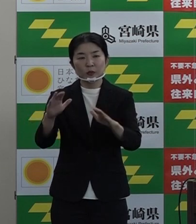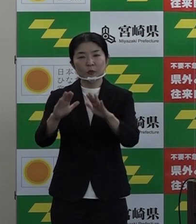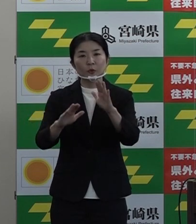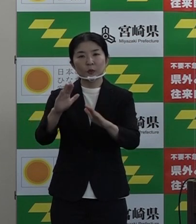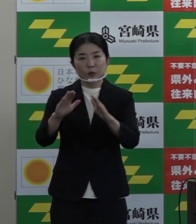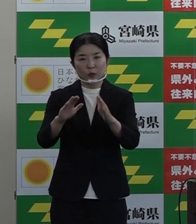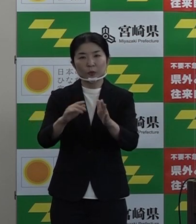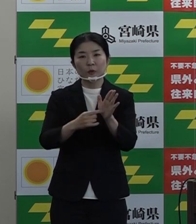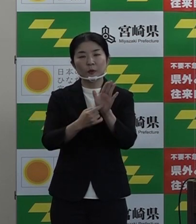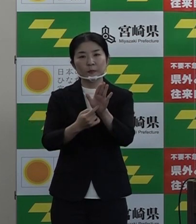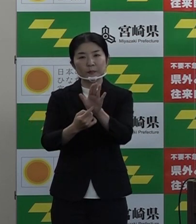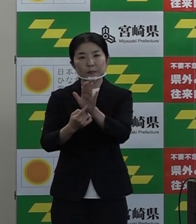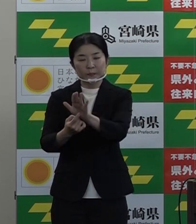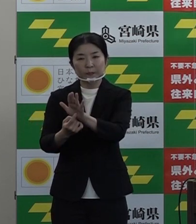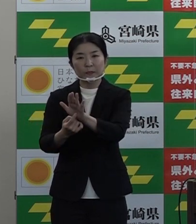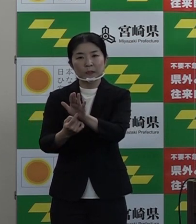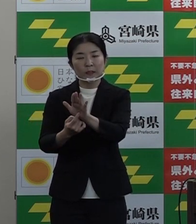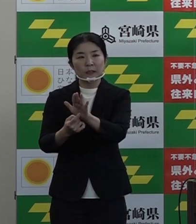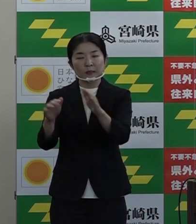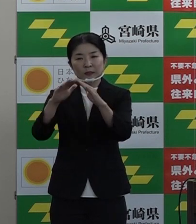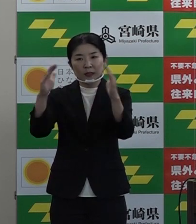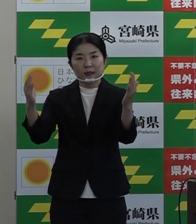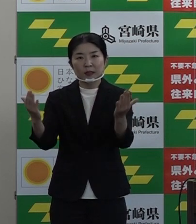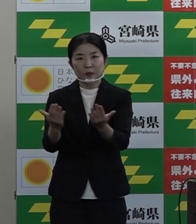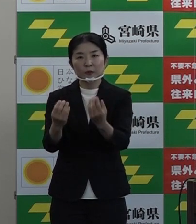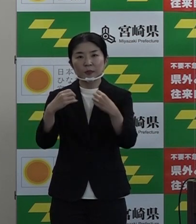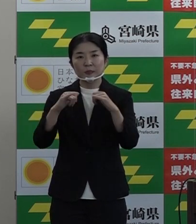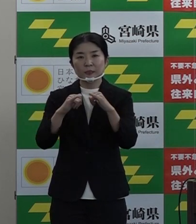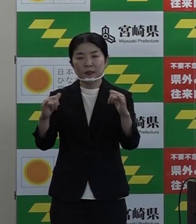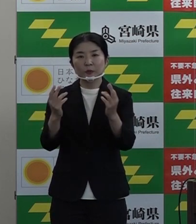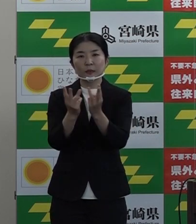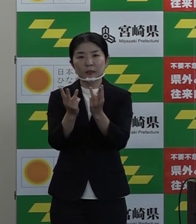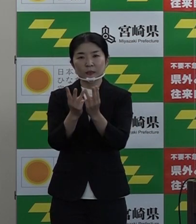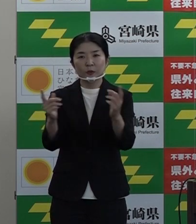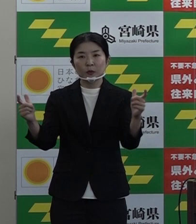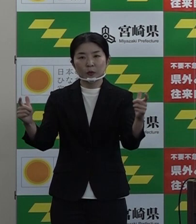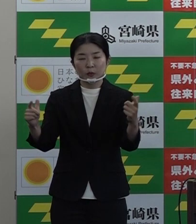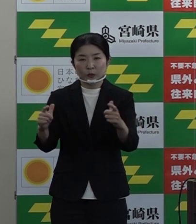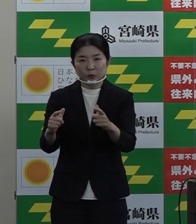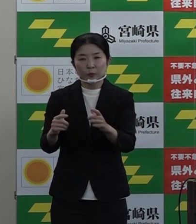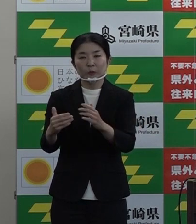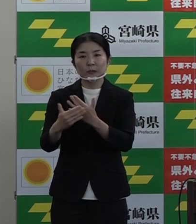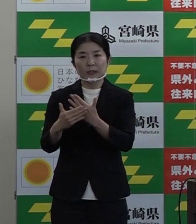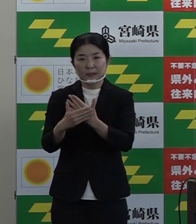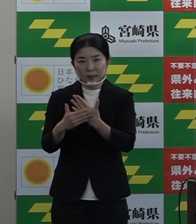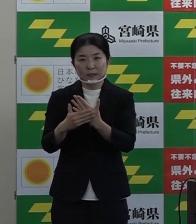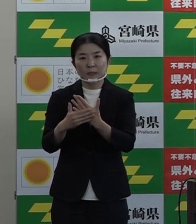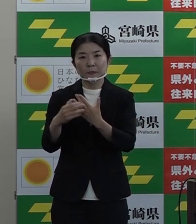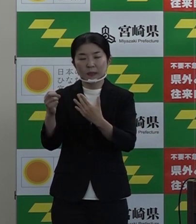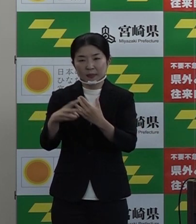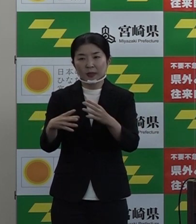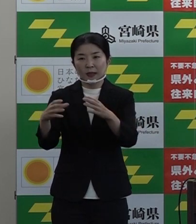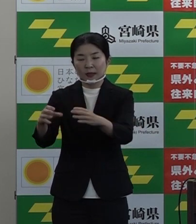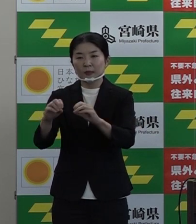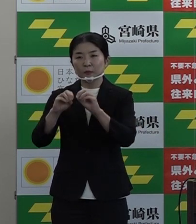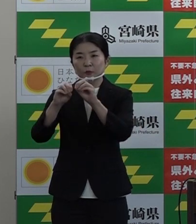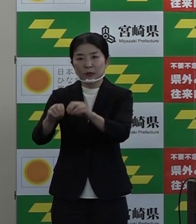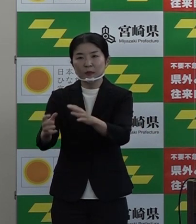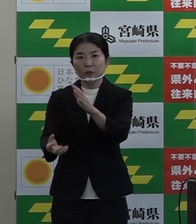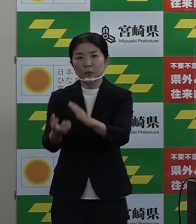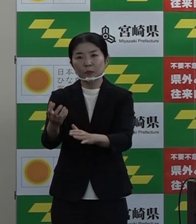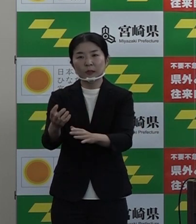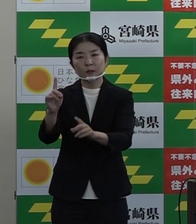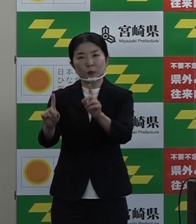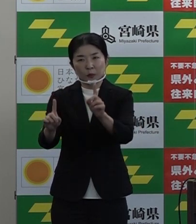きたところでありますが、もちろん全体の感染者数を抑えるというところもありますし、そこでクラスターが発生するのか、発生したとしてもそれ